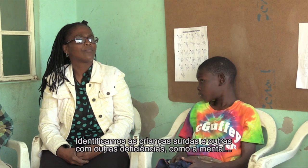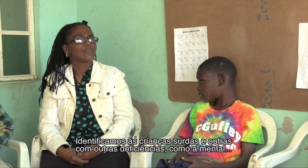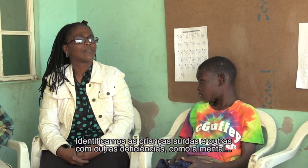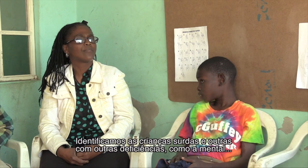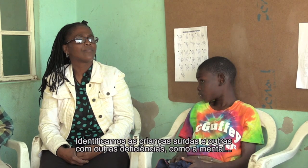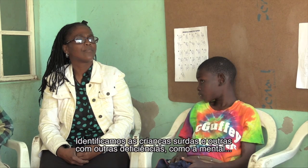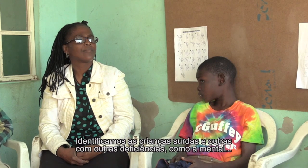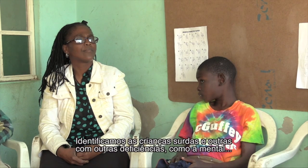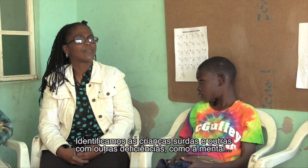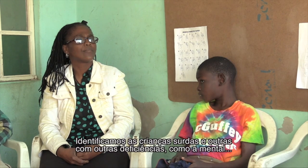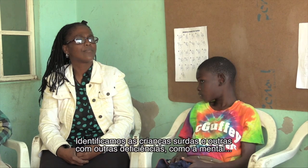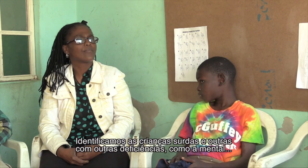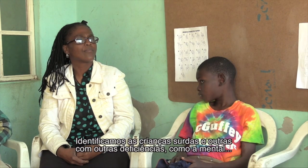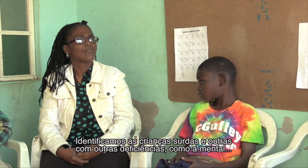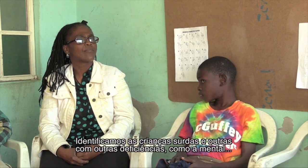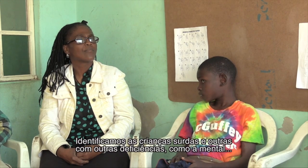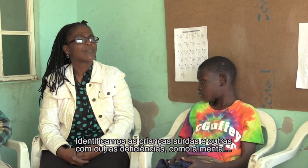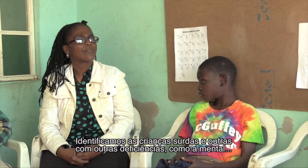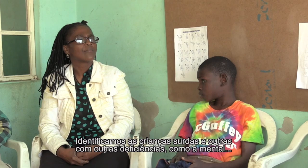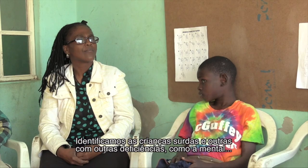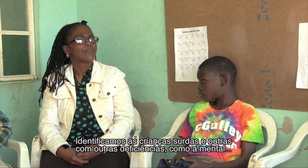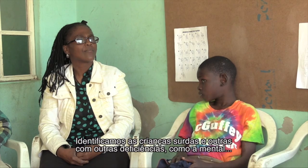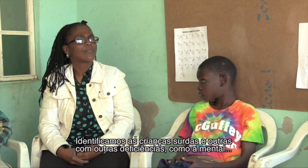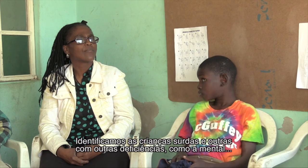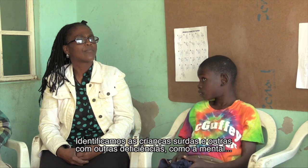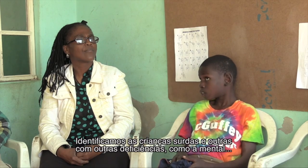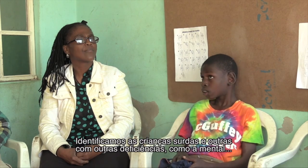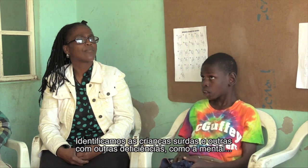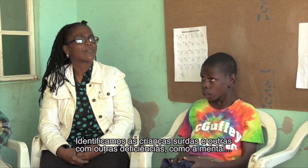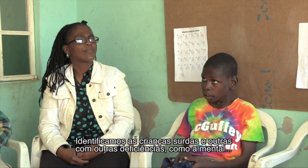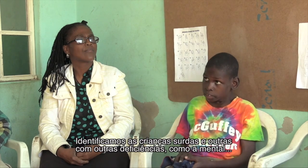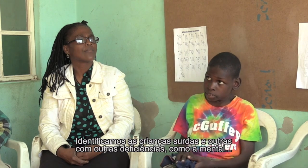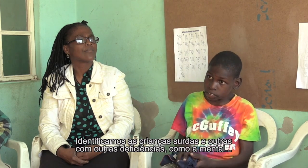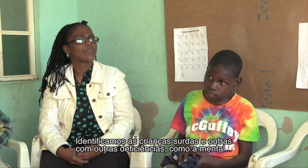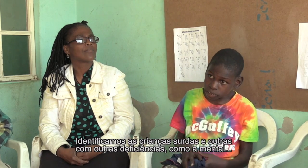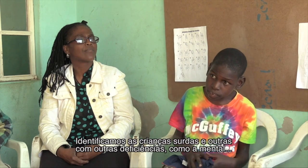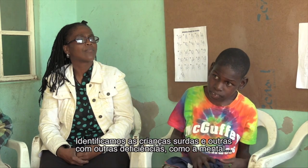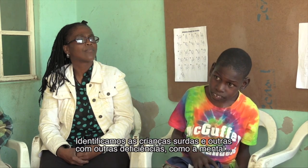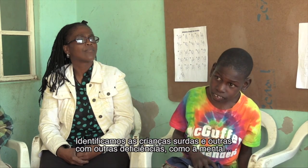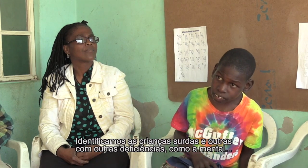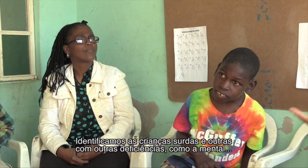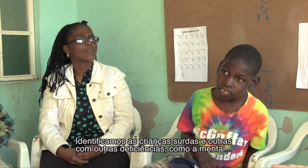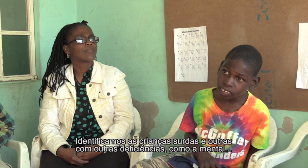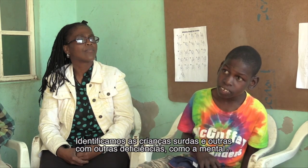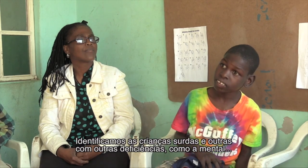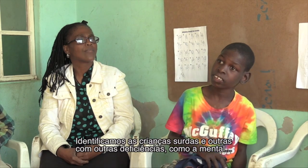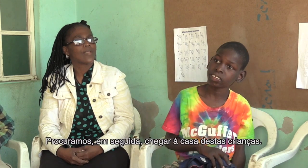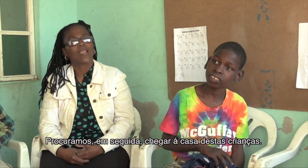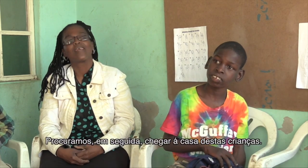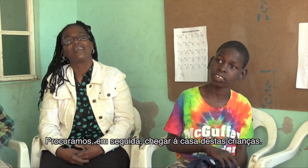Identificamos as crianças surdas e outras com outras deficiências, como a mental.